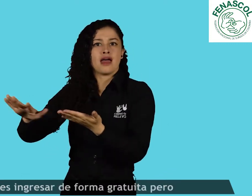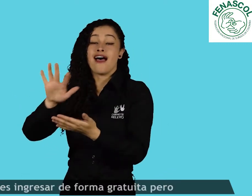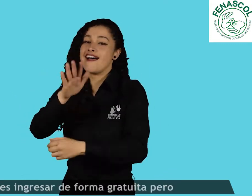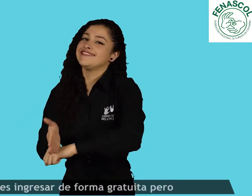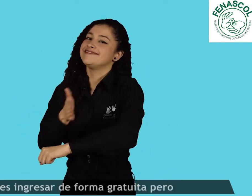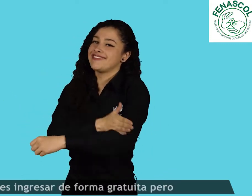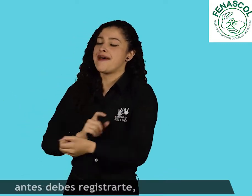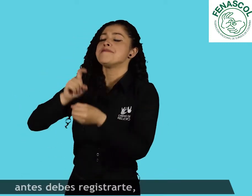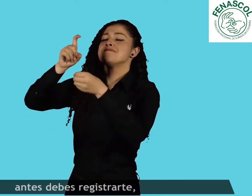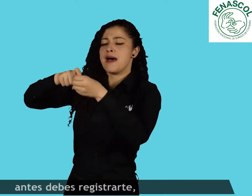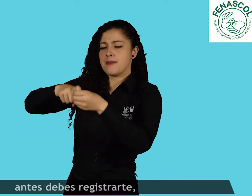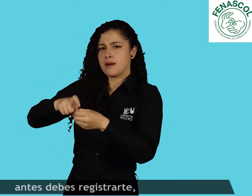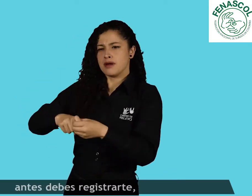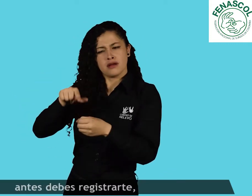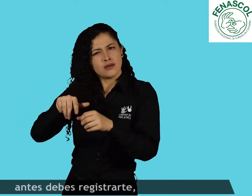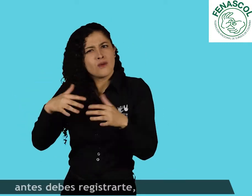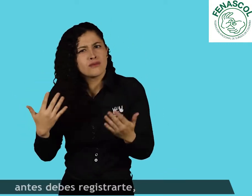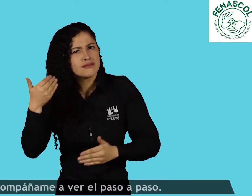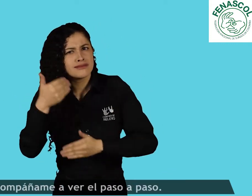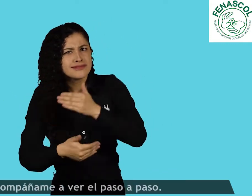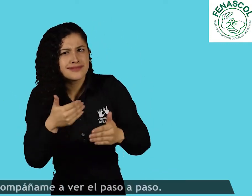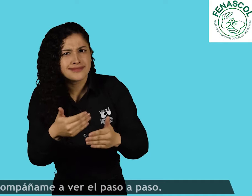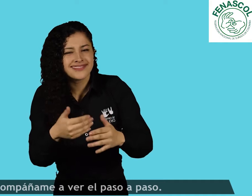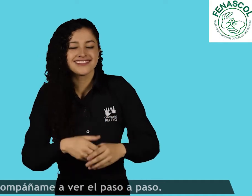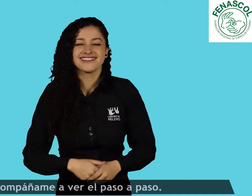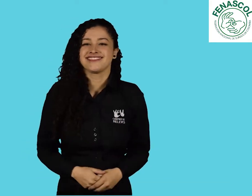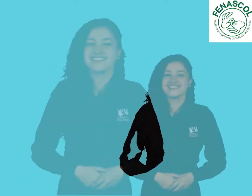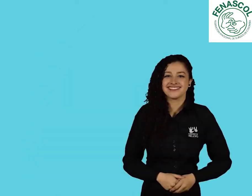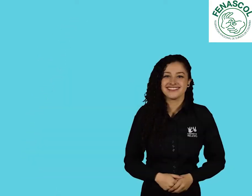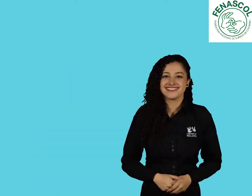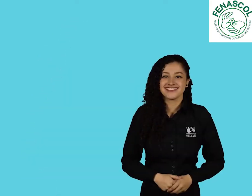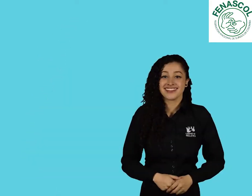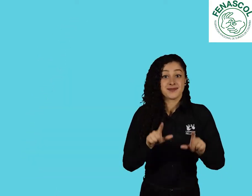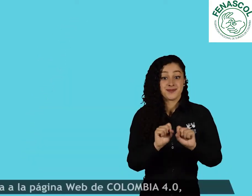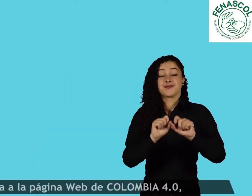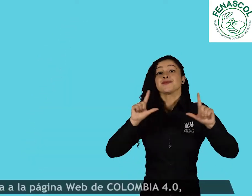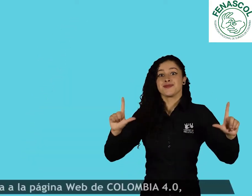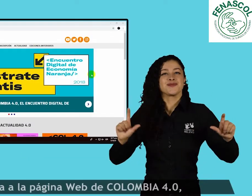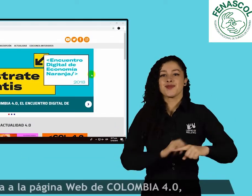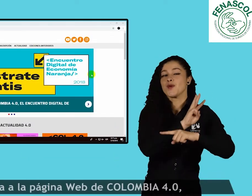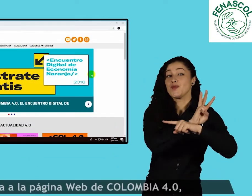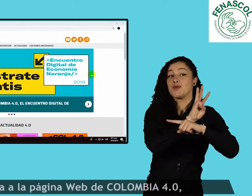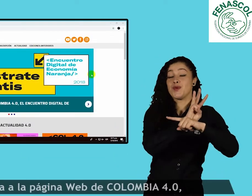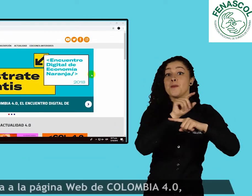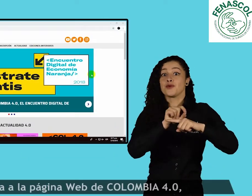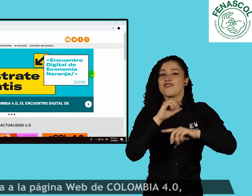Puedes ingresar de forma gratuita, pero antes debes registrarte. Acompáñame a ver el paso a paso. Ingresa a la página web